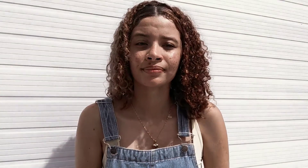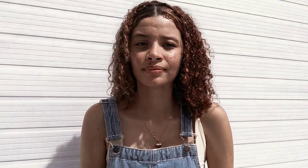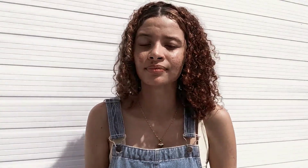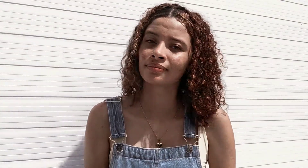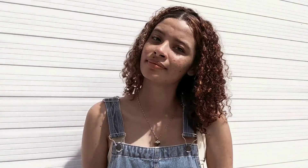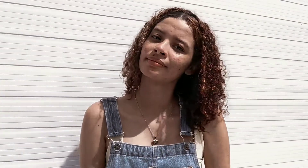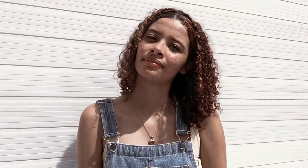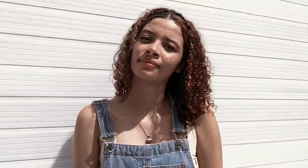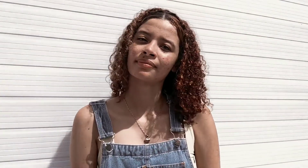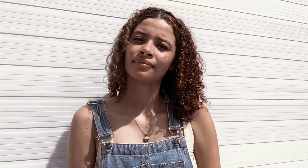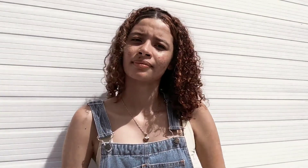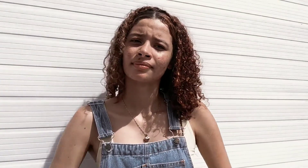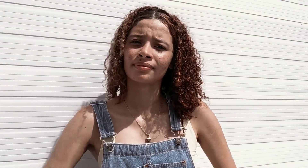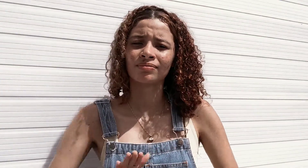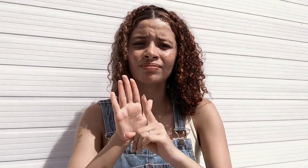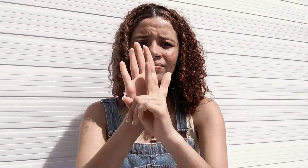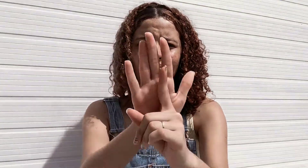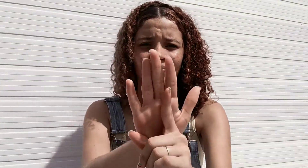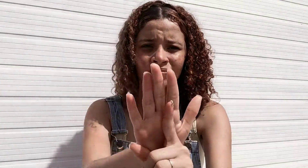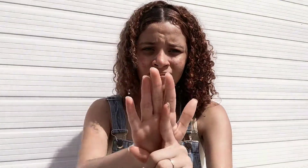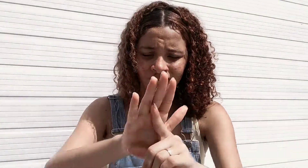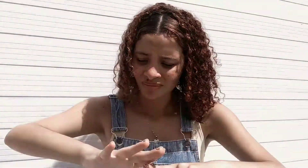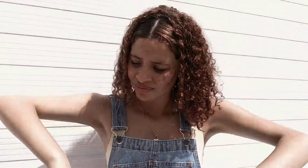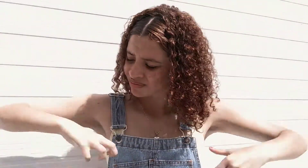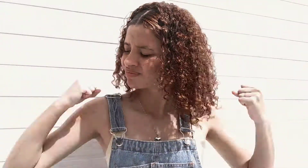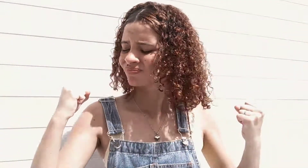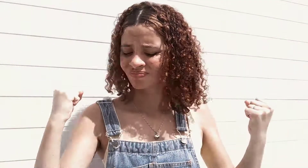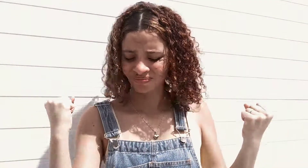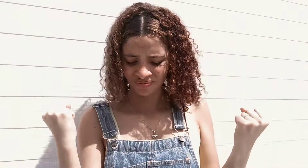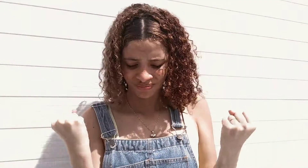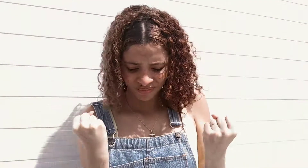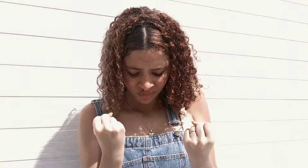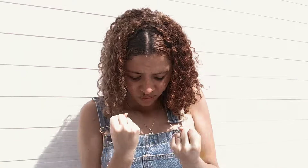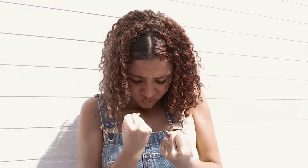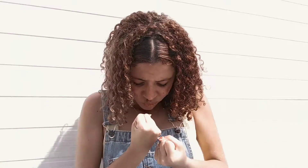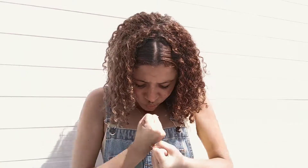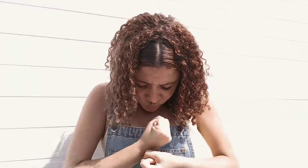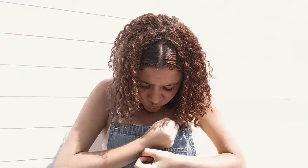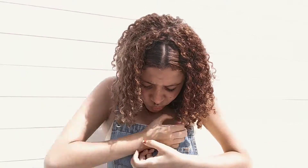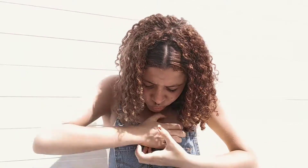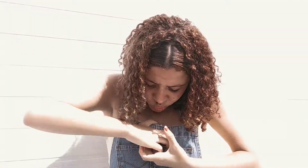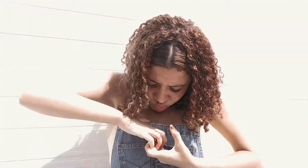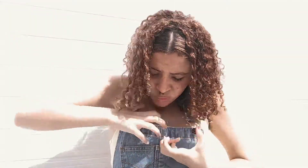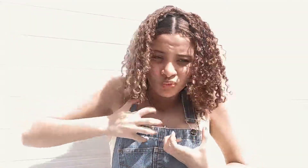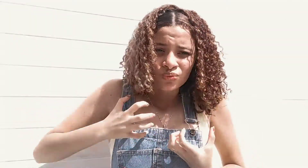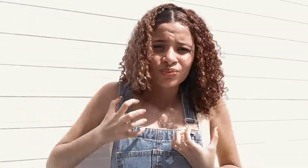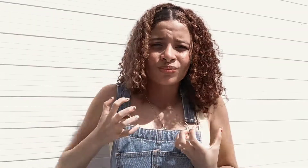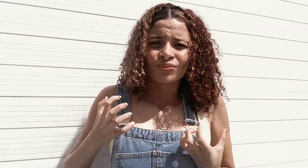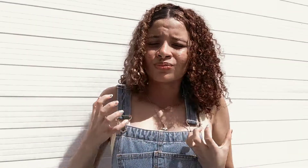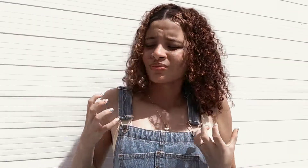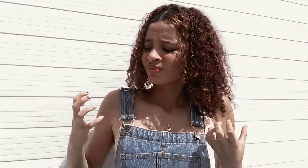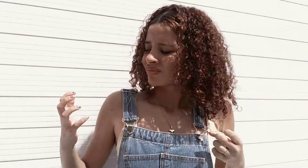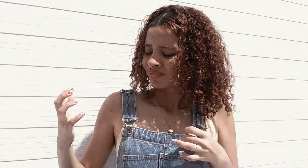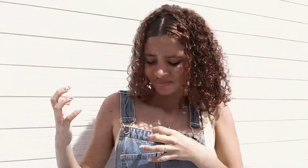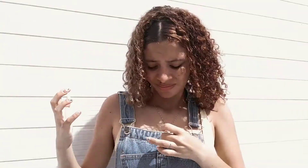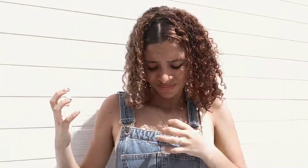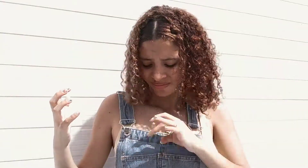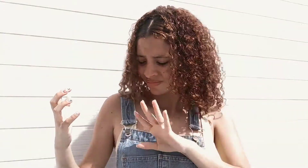Eu vim pra te mostrar a força que eu tenho guardado O peito tá escancarado e não